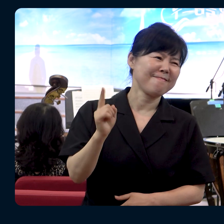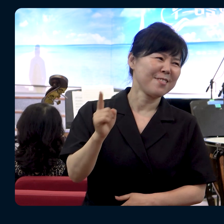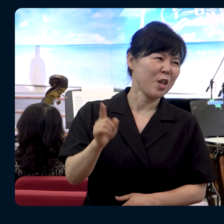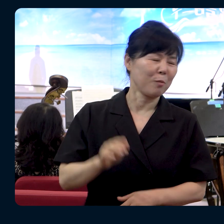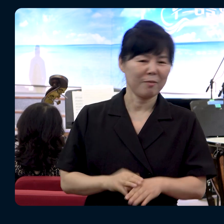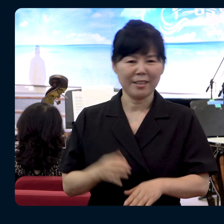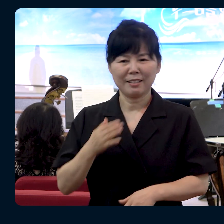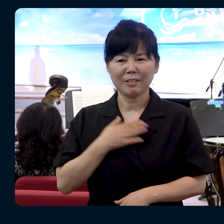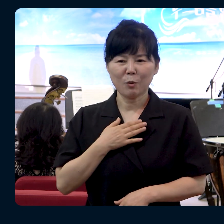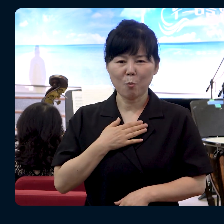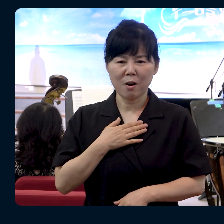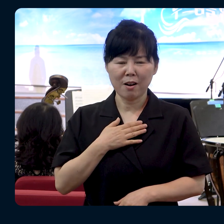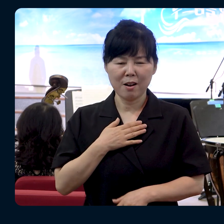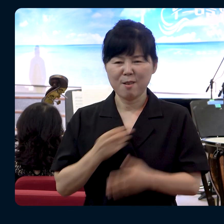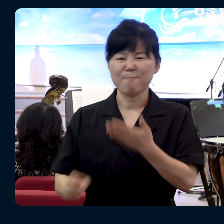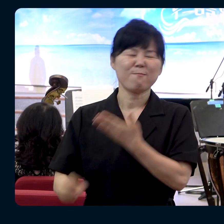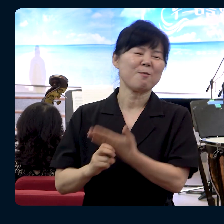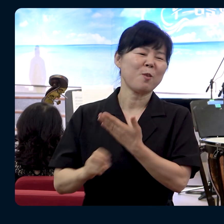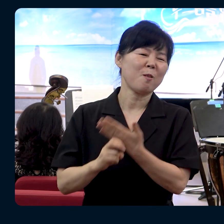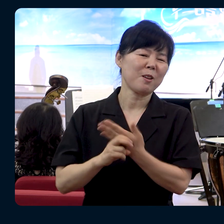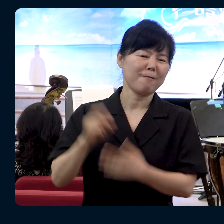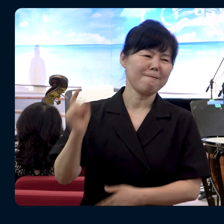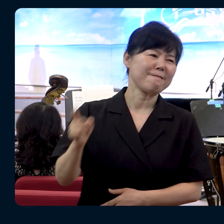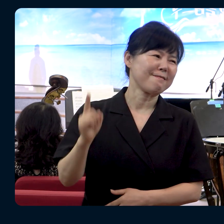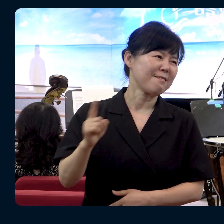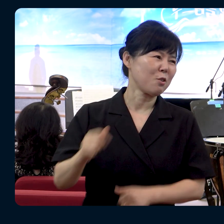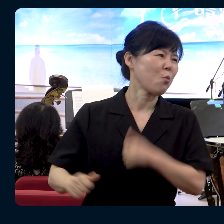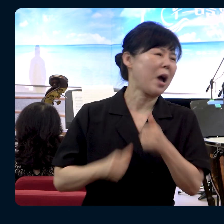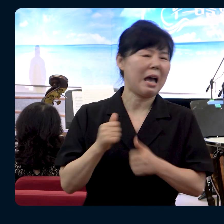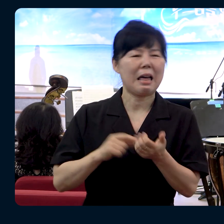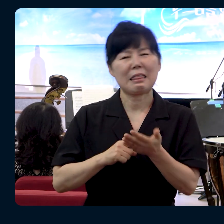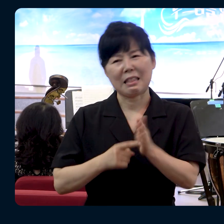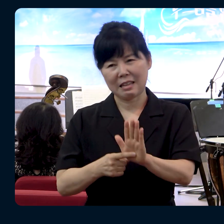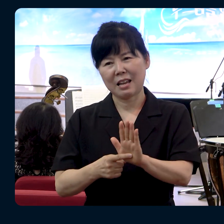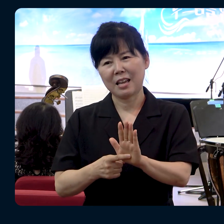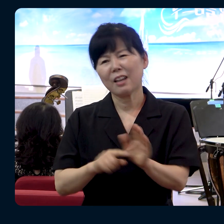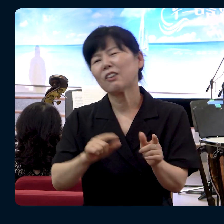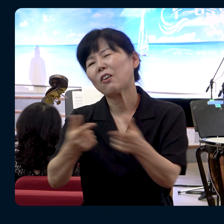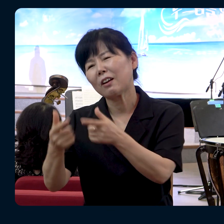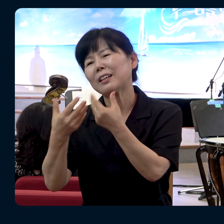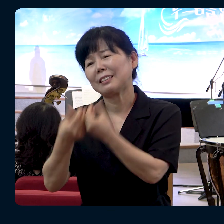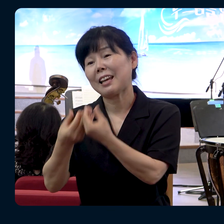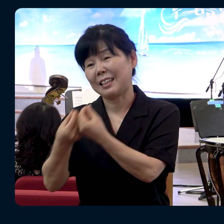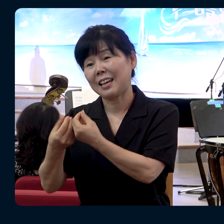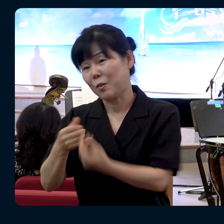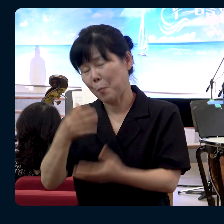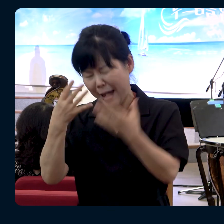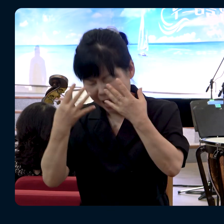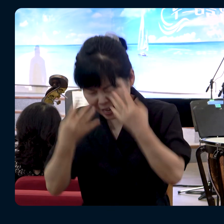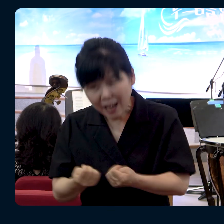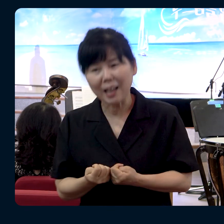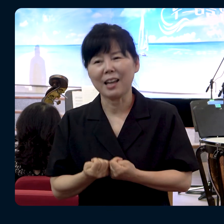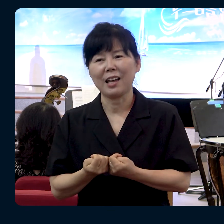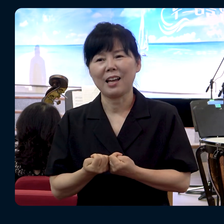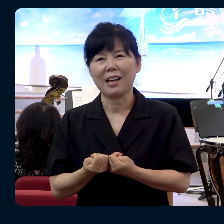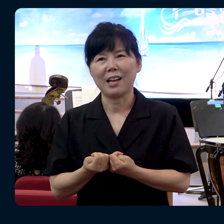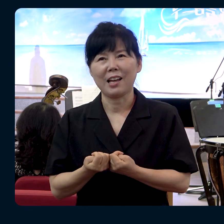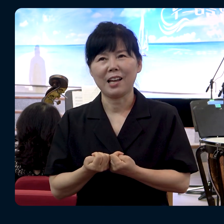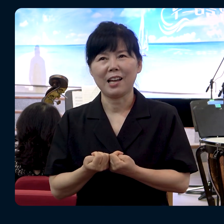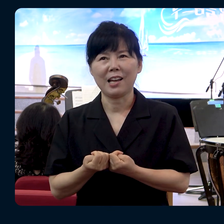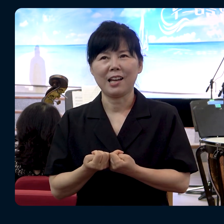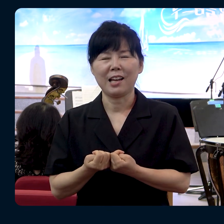분노를 발하죠. 여러 가지 예를 들을 수 있겠지만 이런 등등의 수많은 일들을